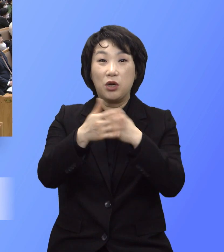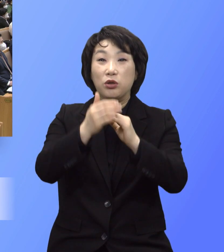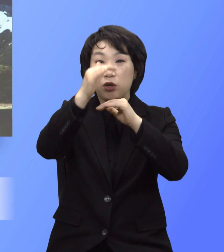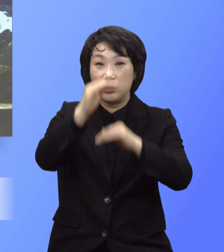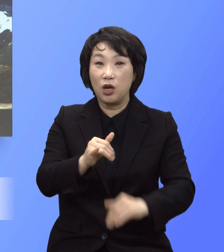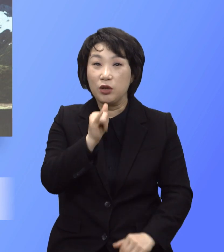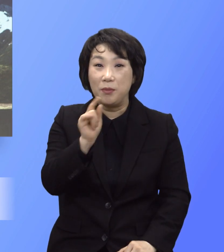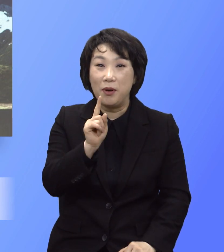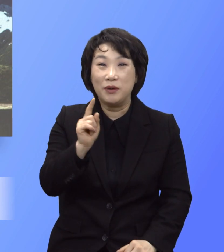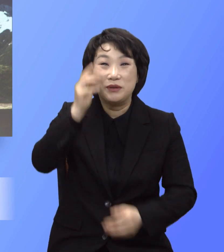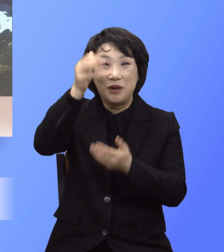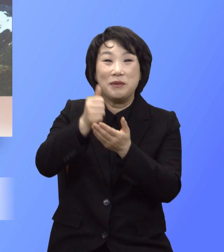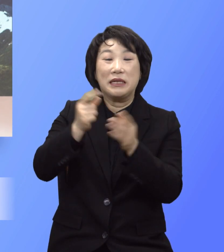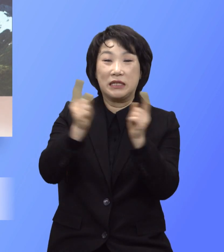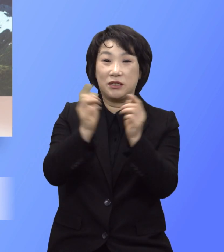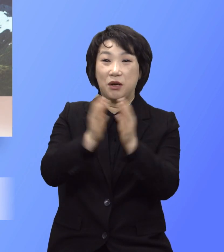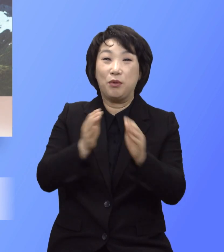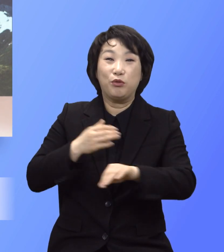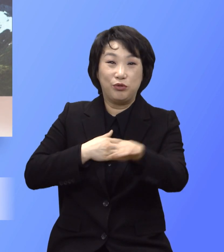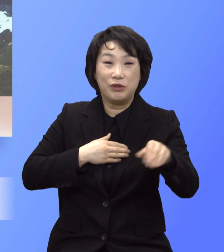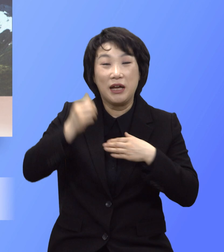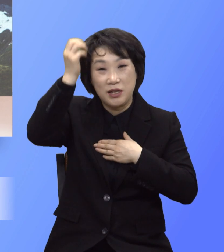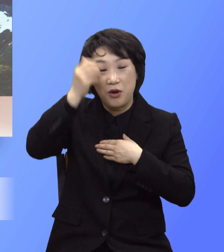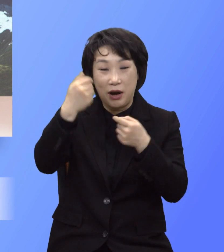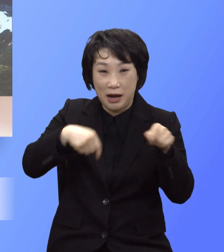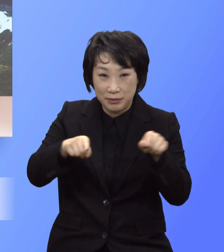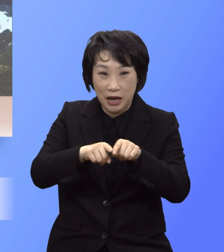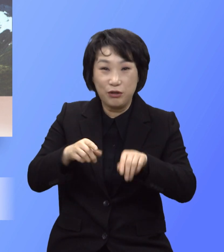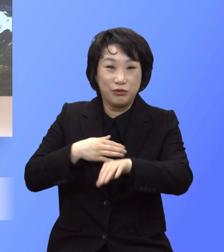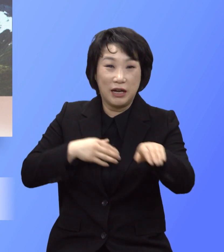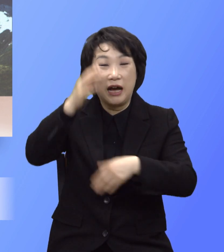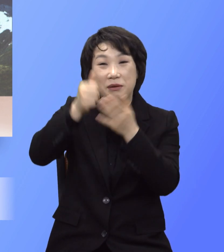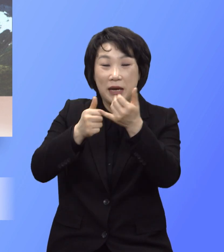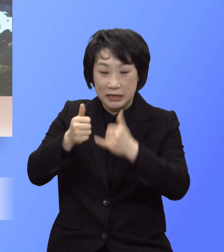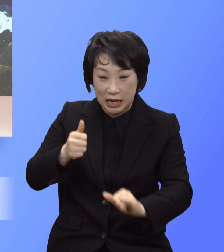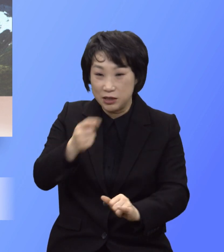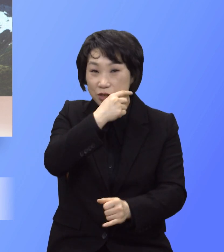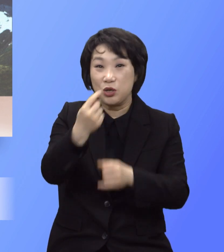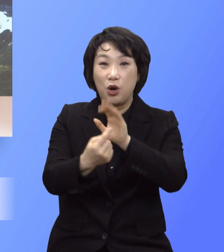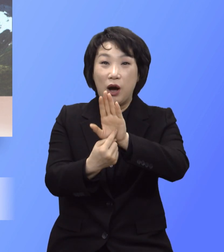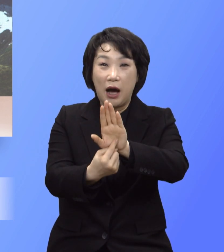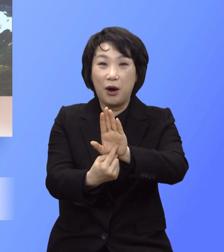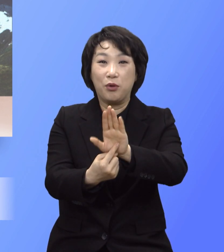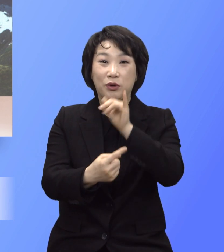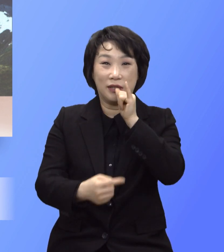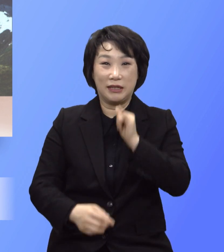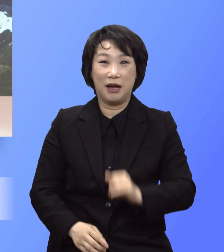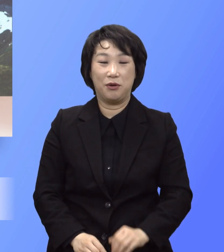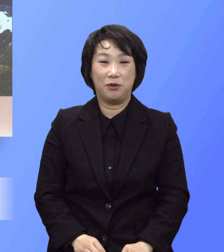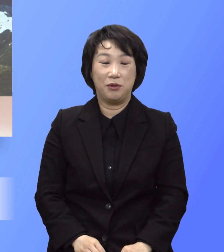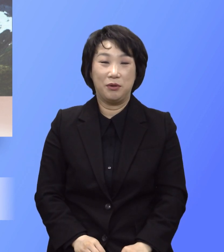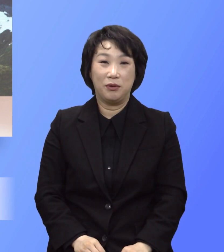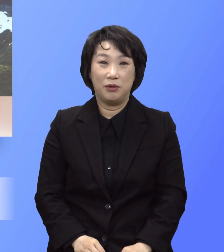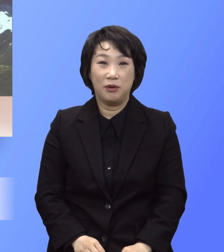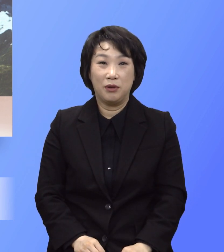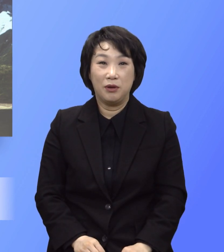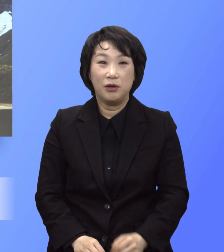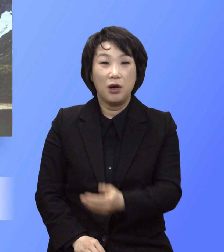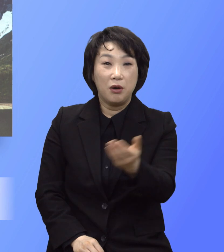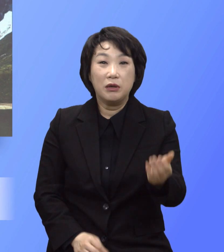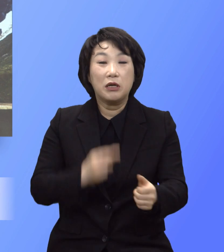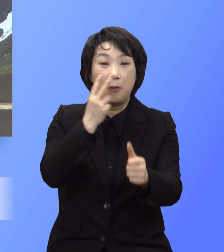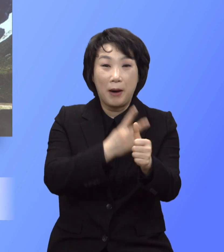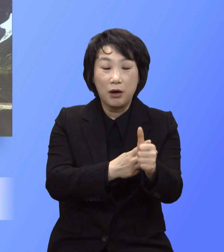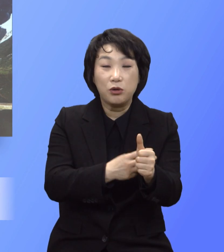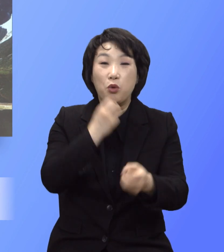말했죠. 성령이 친히 우리 영으로 더불어 우리가 하나님의 자녀인 것을 증거하시나니 이 사도